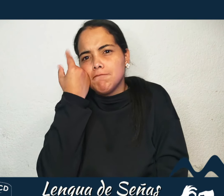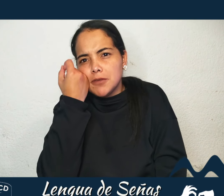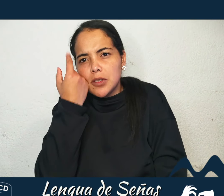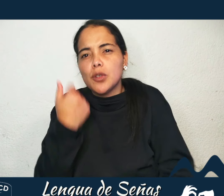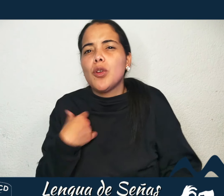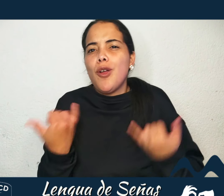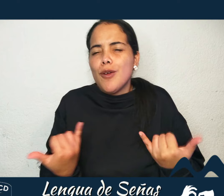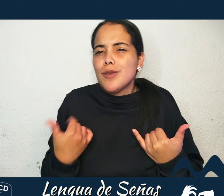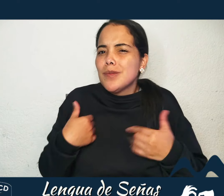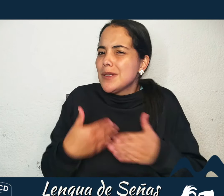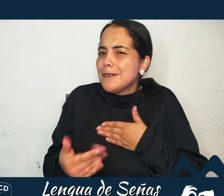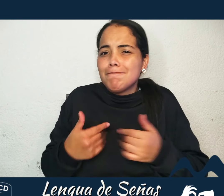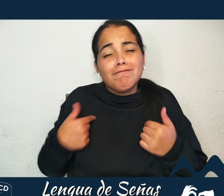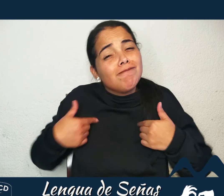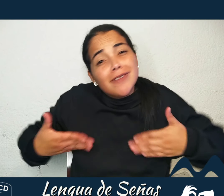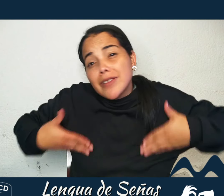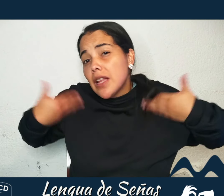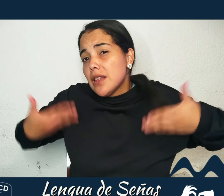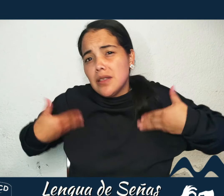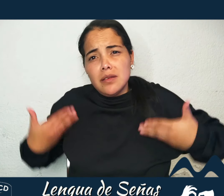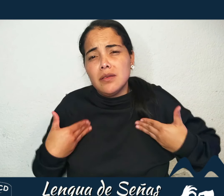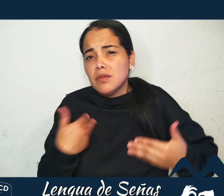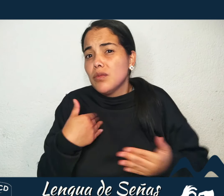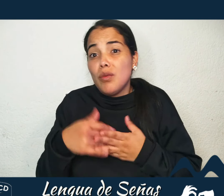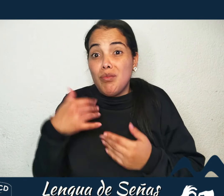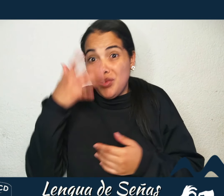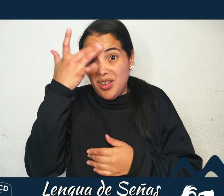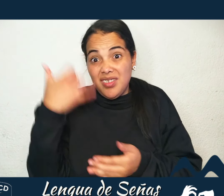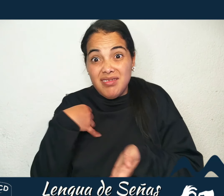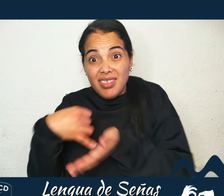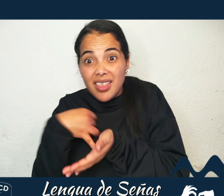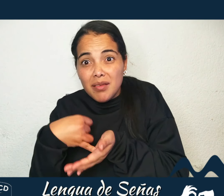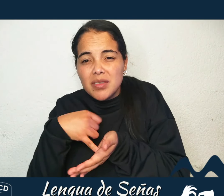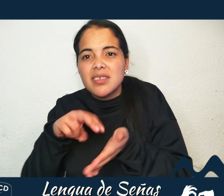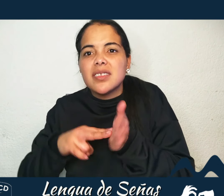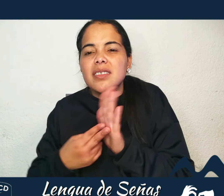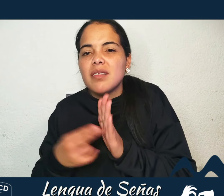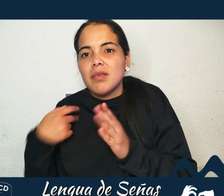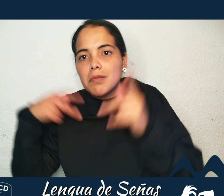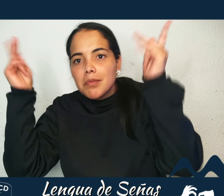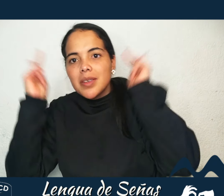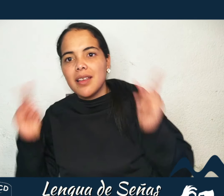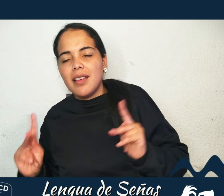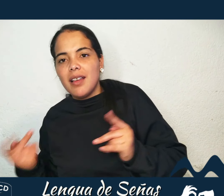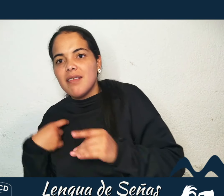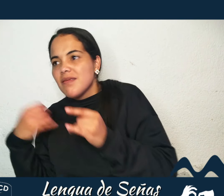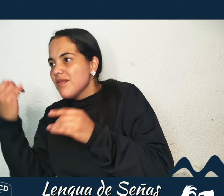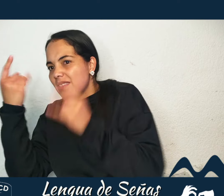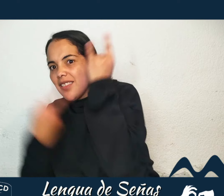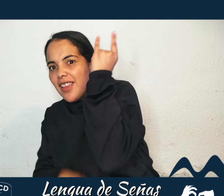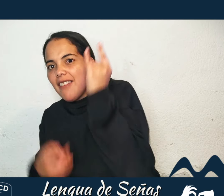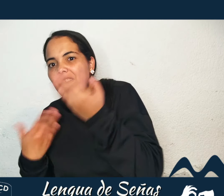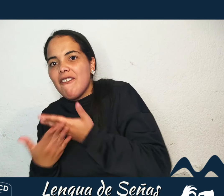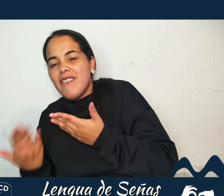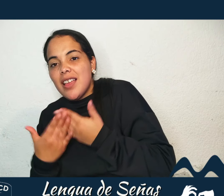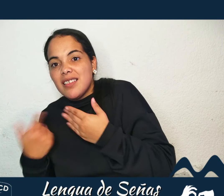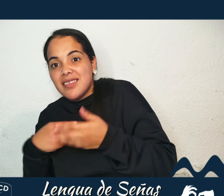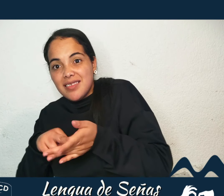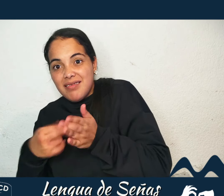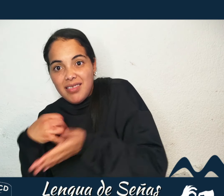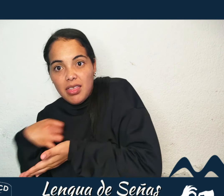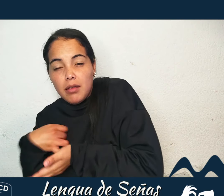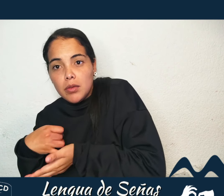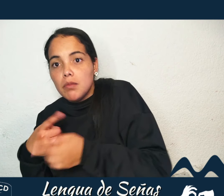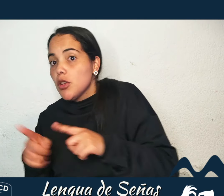más bien me gozo en mis debilidades, porque cuando soy débil, entonces soy fuerte, no por sí mismo, sino